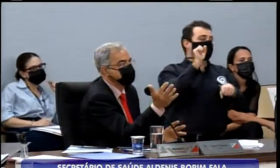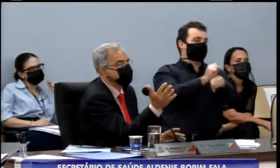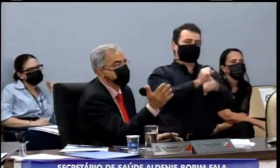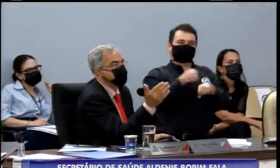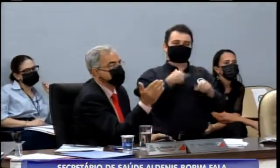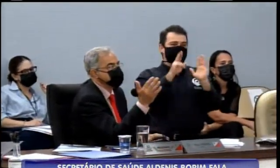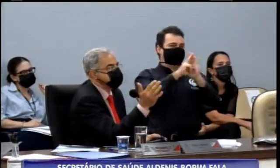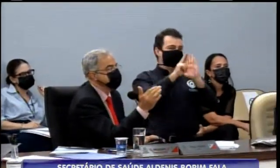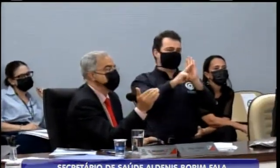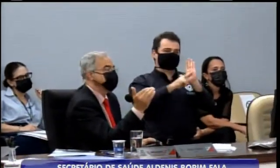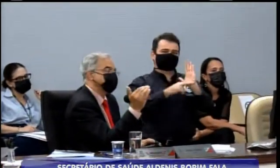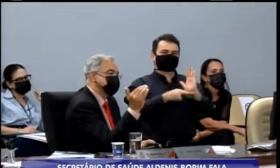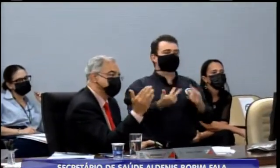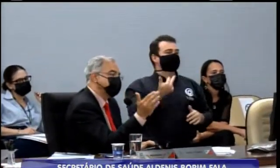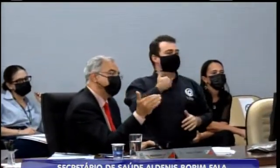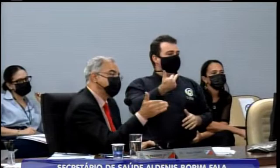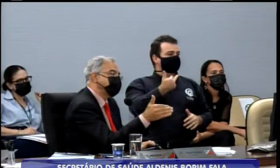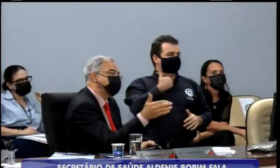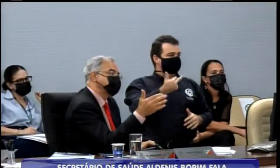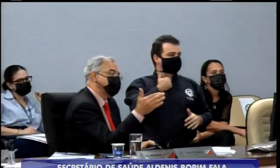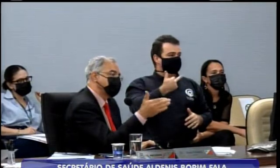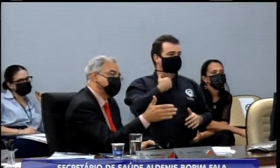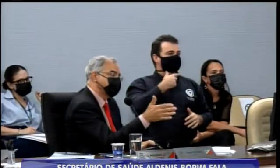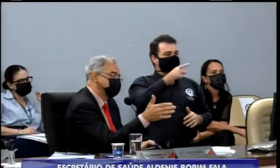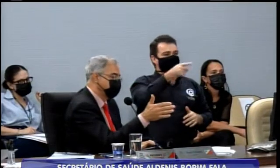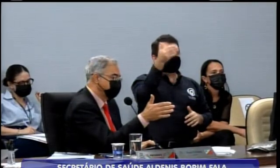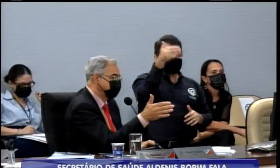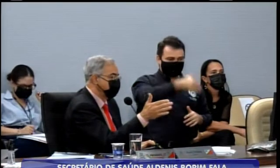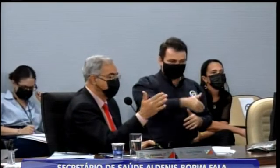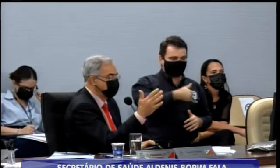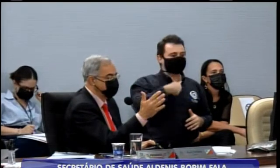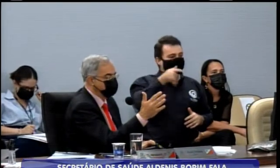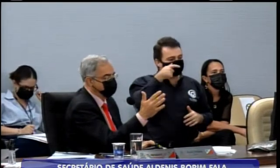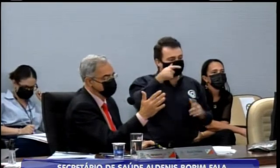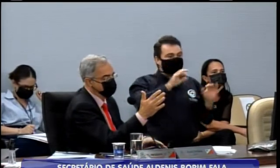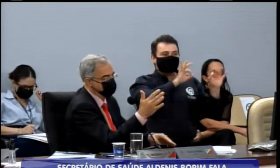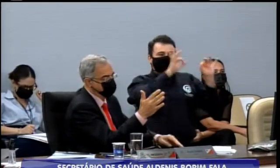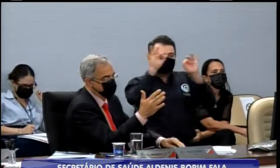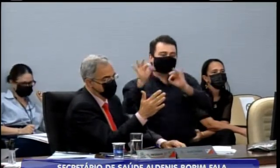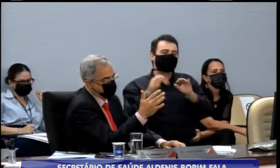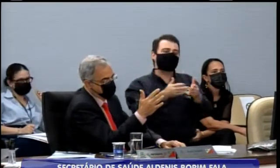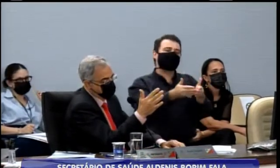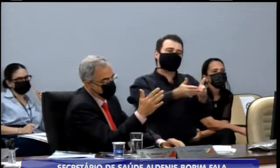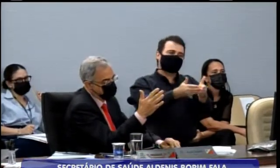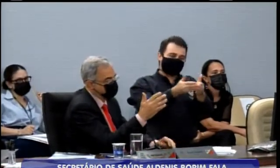Denilson. Você entende, você conhece, por favor,